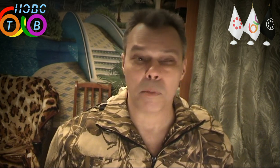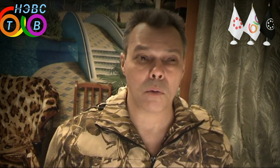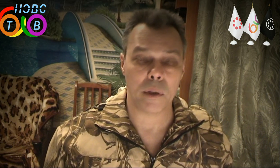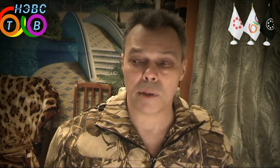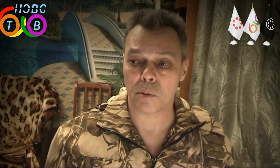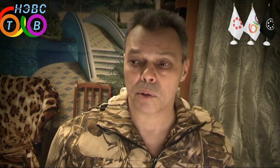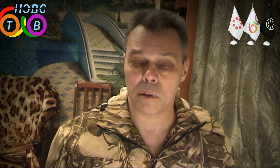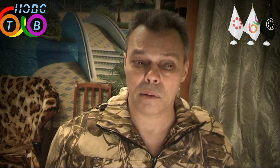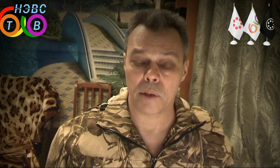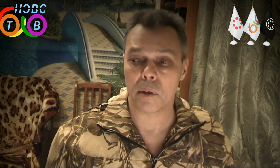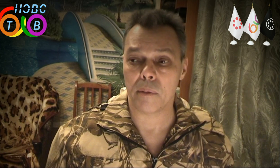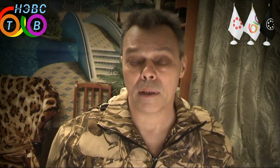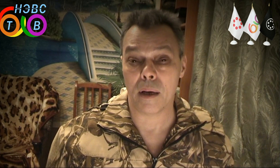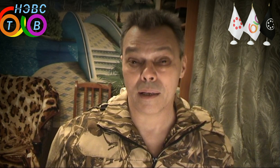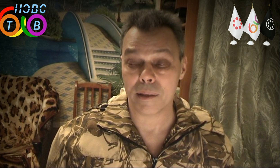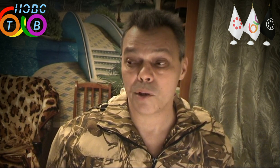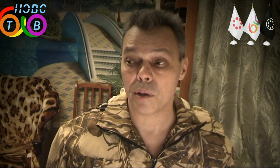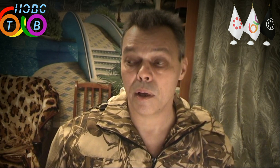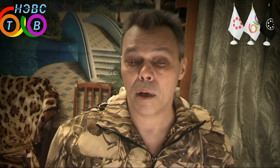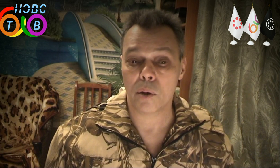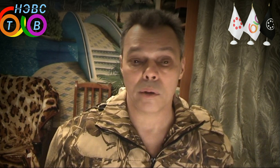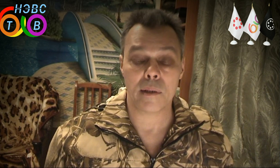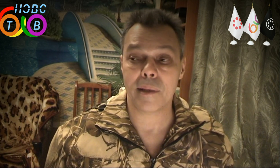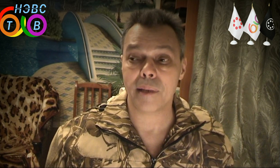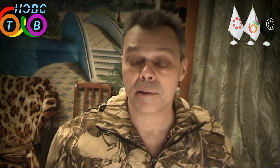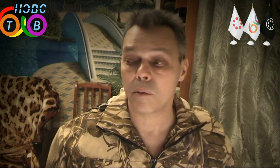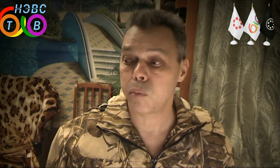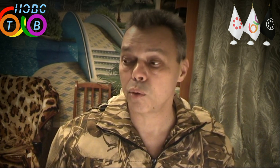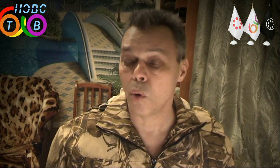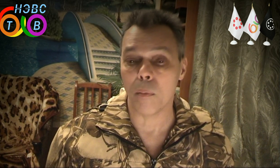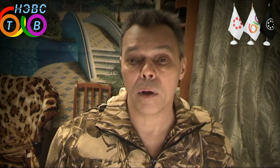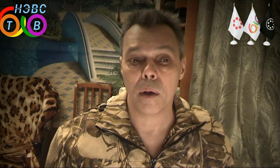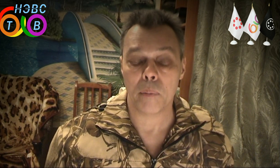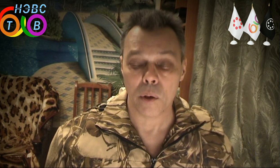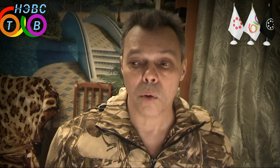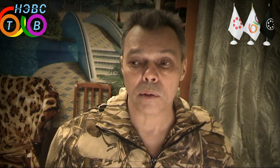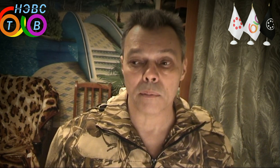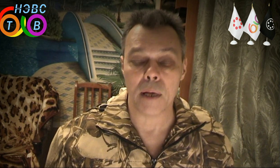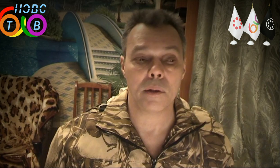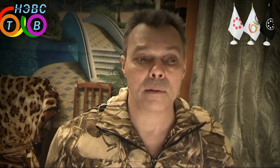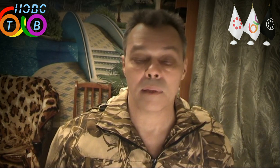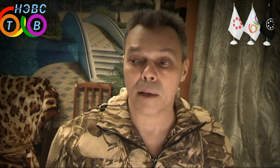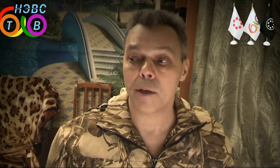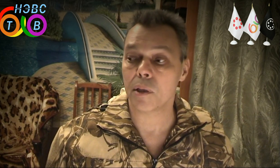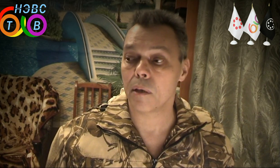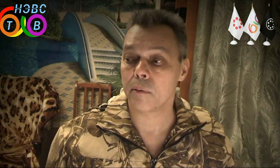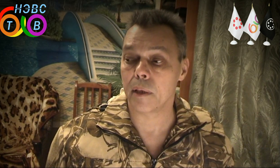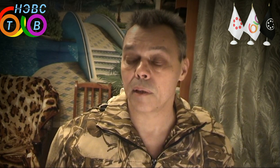поскольку я сейчас уже начал говорить о различии, что если естественным путем, природным, да, через влагалище выход